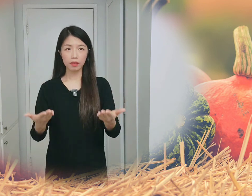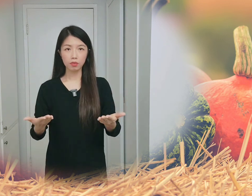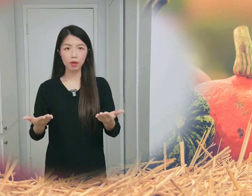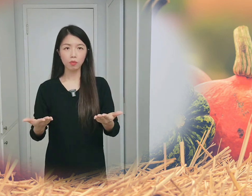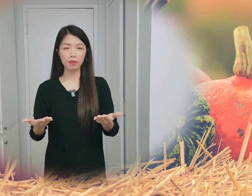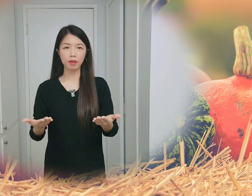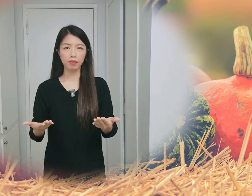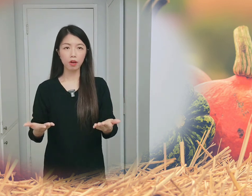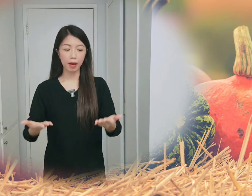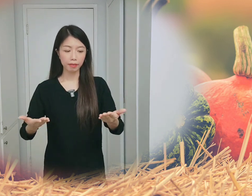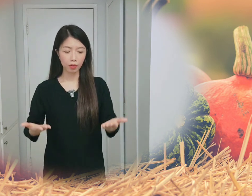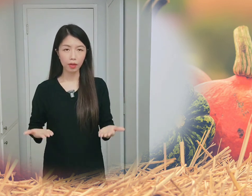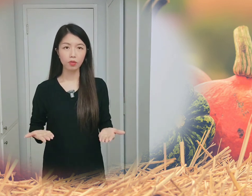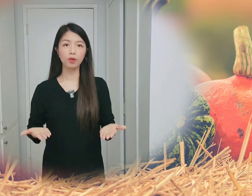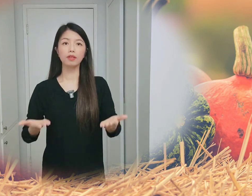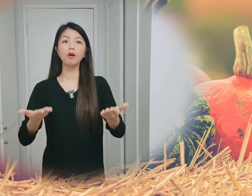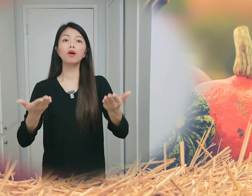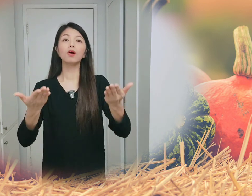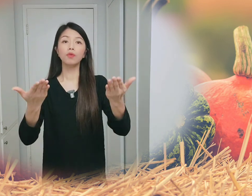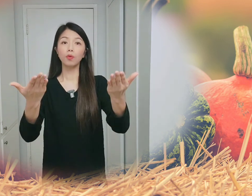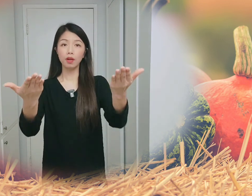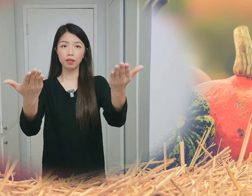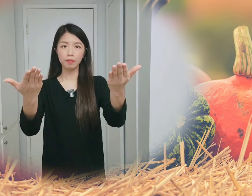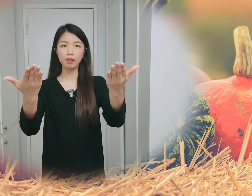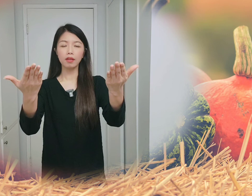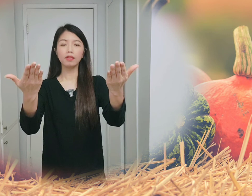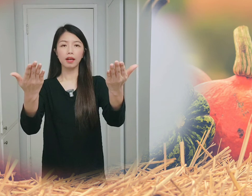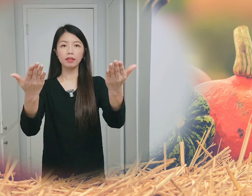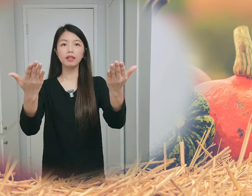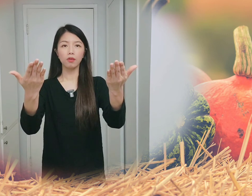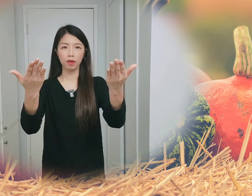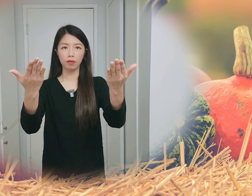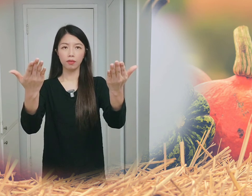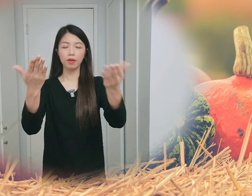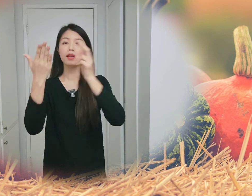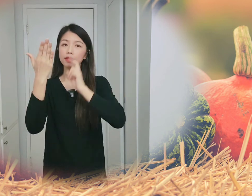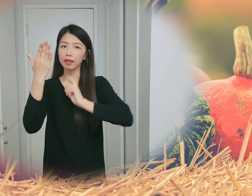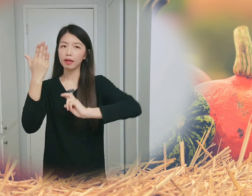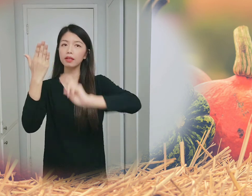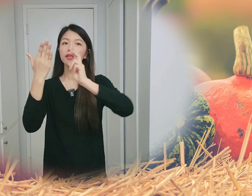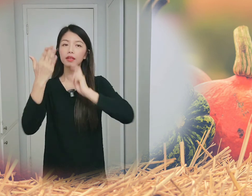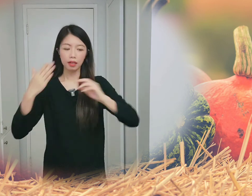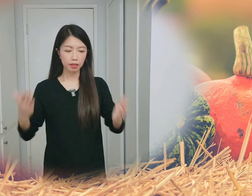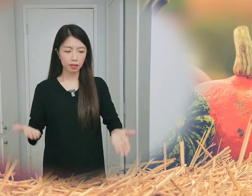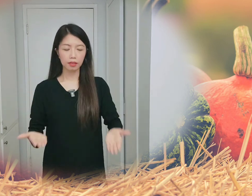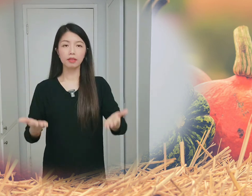하는 뜻의 수어라고 말씀드렸는데요. 반대로 내 쪽에서 위로 올려드리면 제가 드리는 거예요.